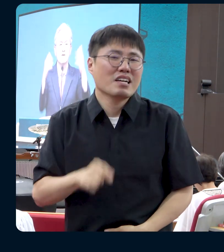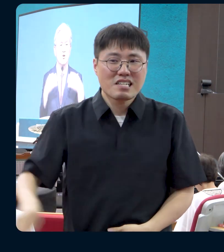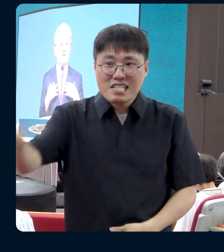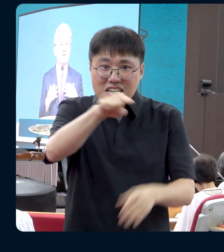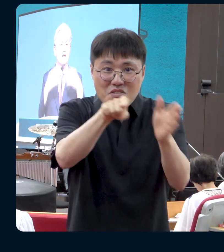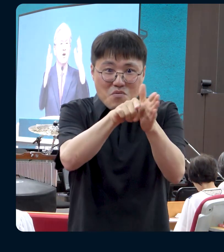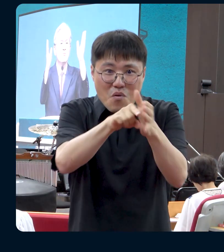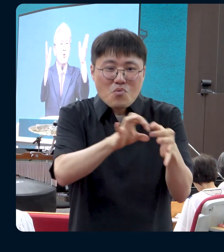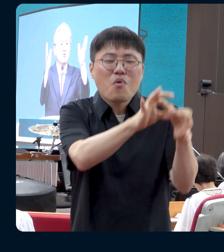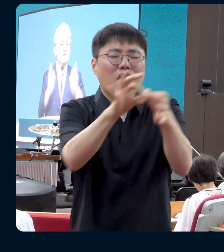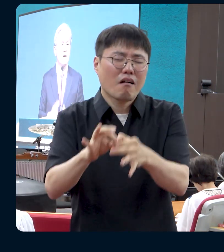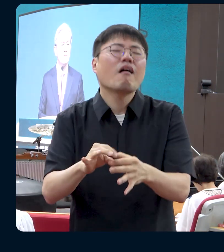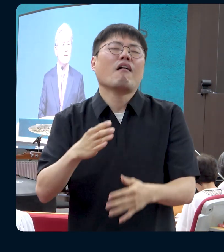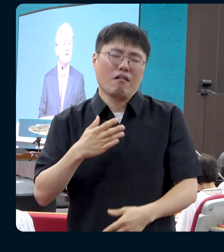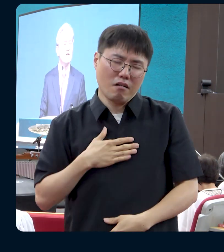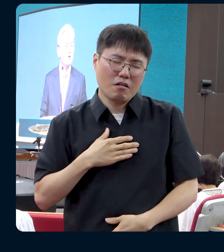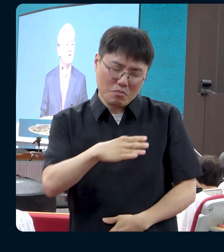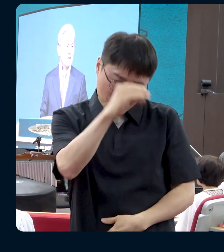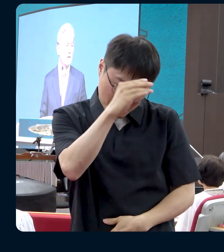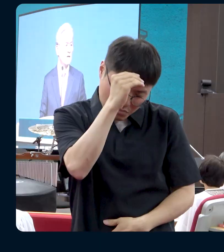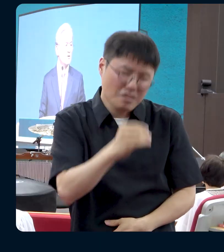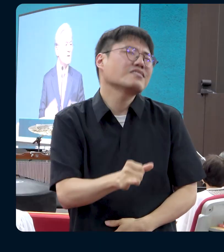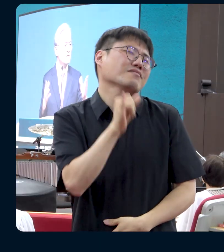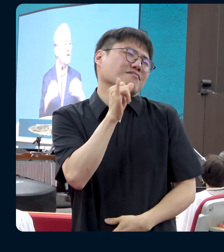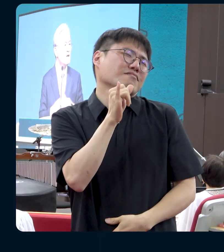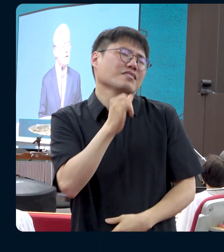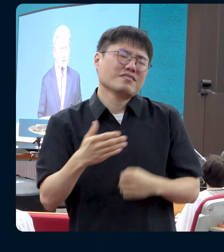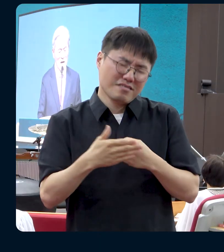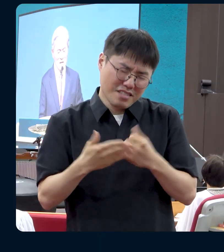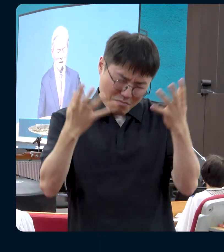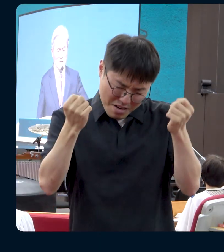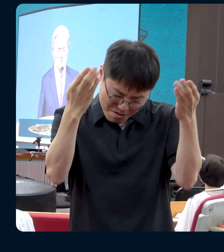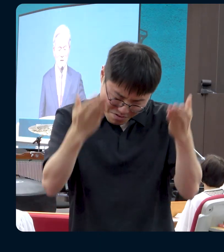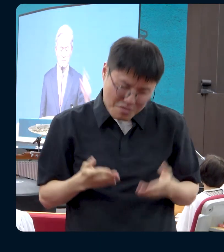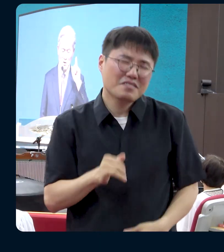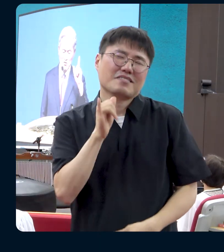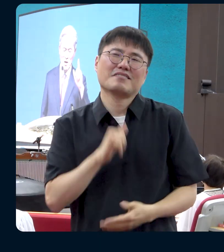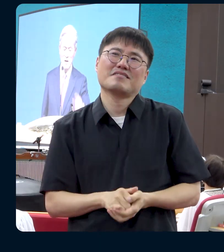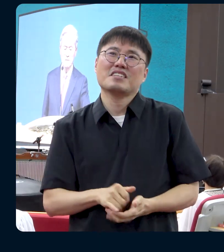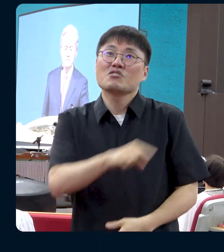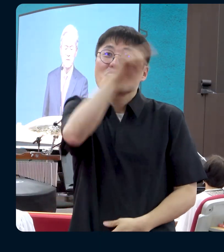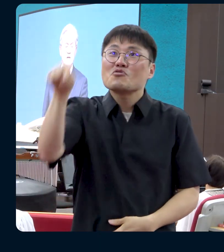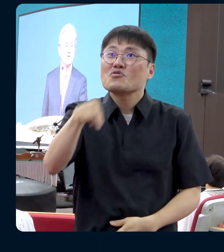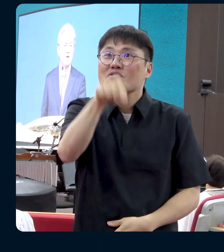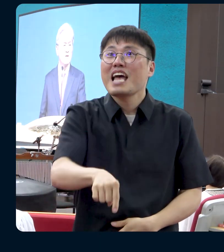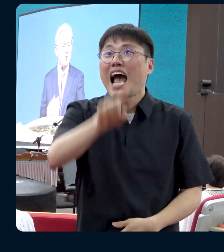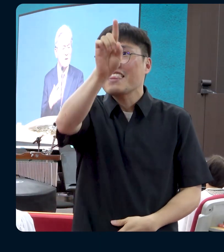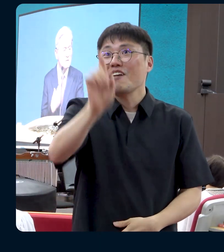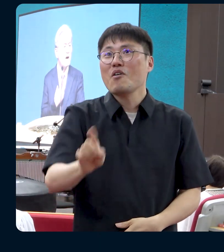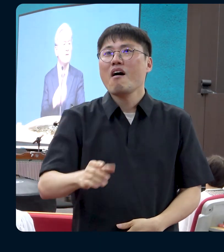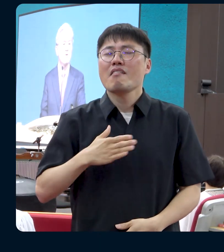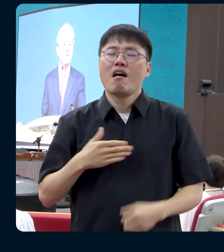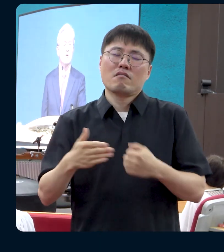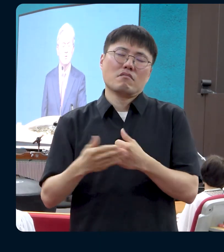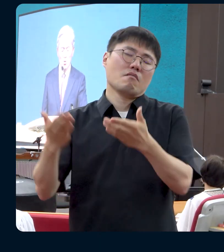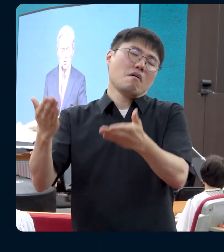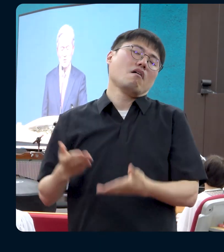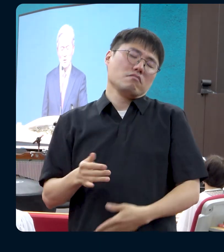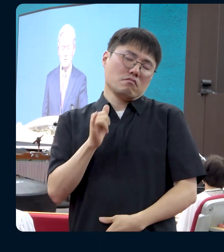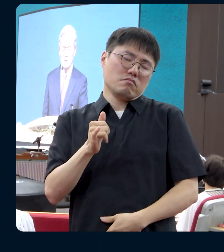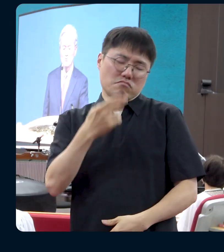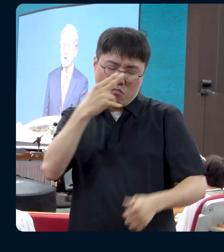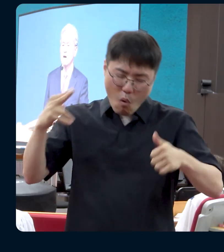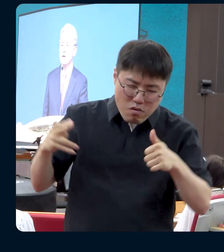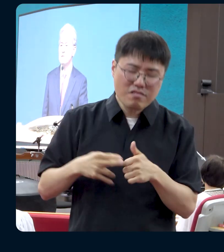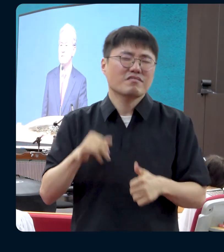그들의 신앙을 저의 신앙의 본을 삼는 그런 정말 은혜를 많이 받습니다. 그 중에 하나, 저한테 정말 은혜가 되고